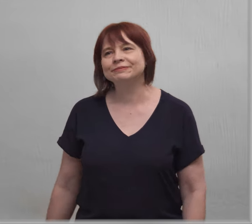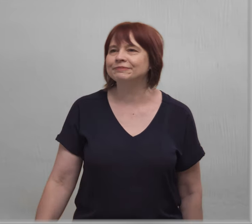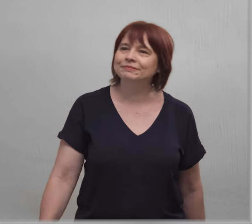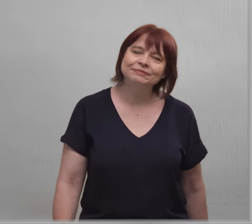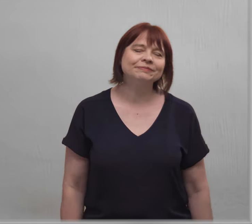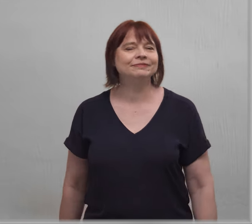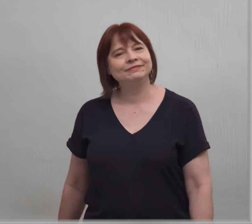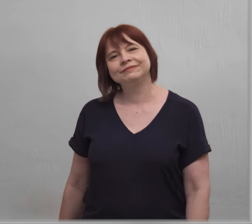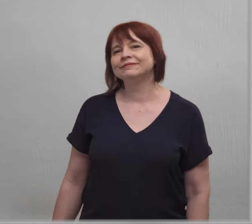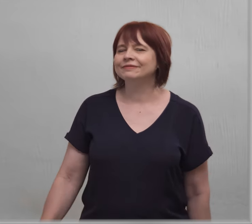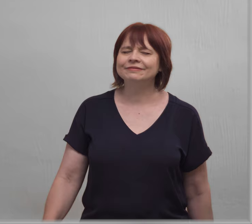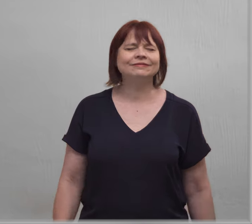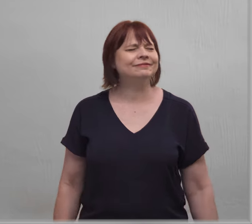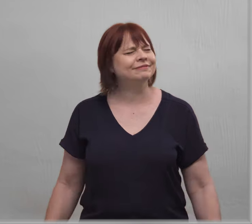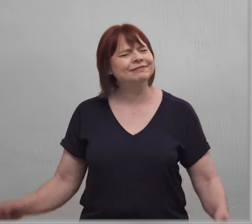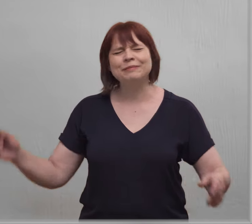Иисус,